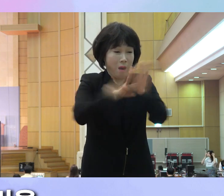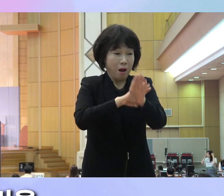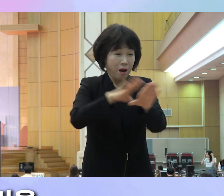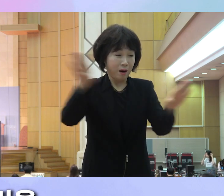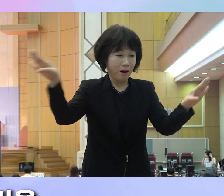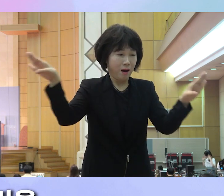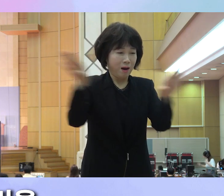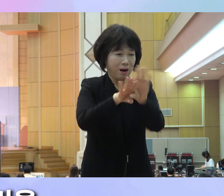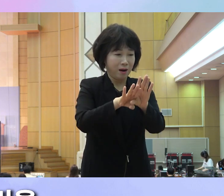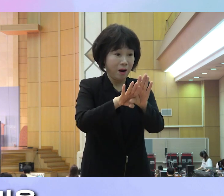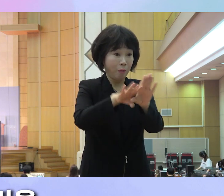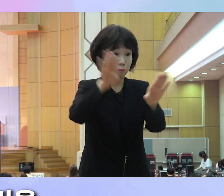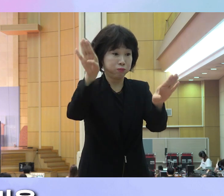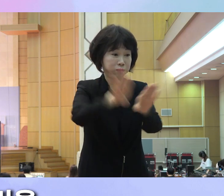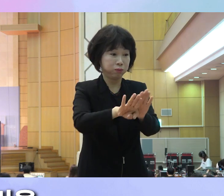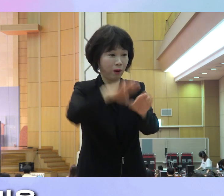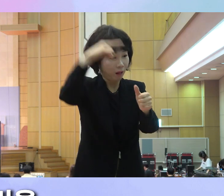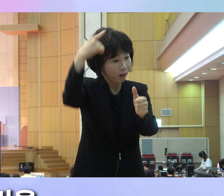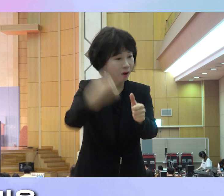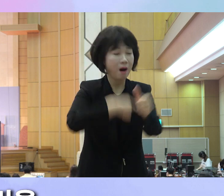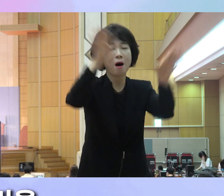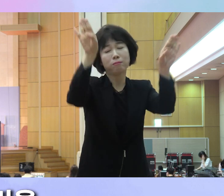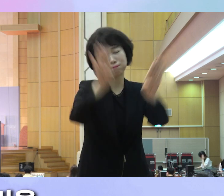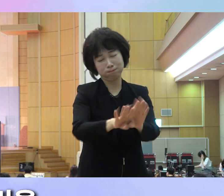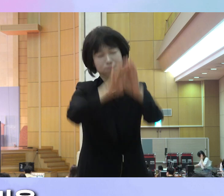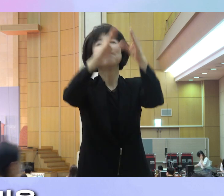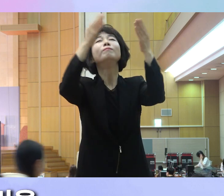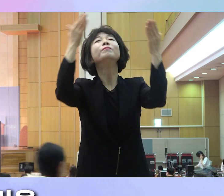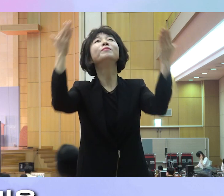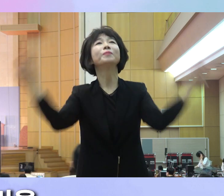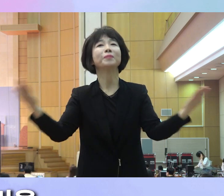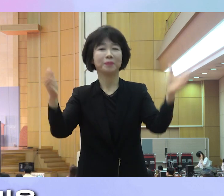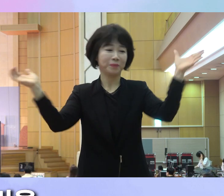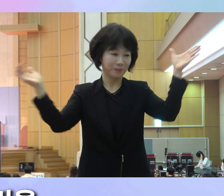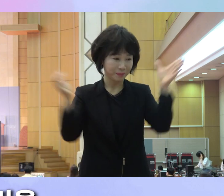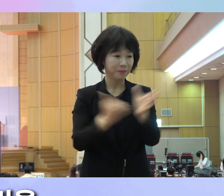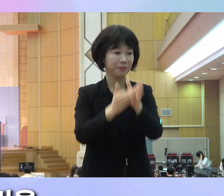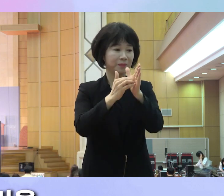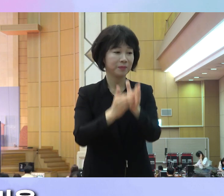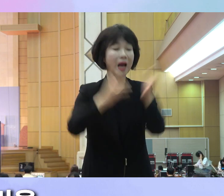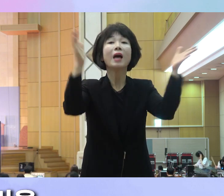덜커덩 닫혔던 문이 활짝 열렸어요.